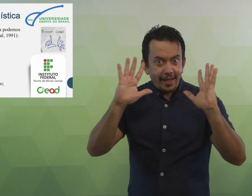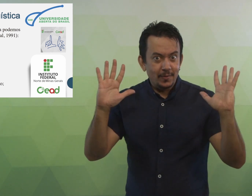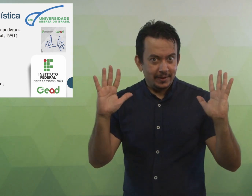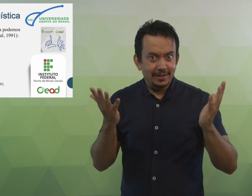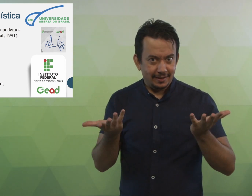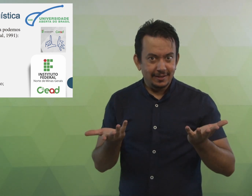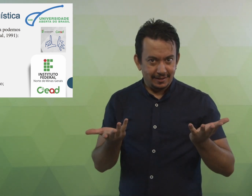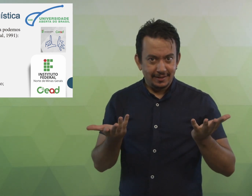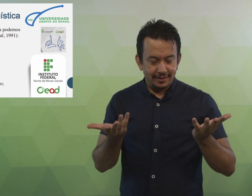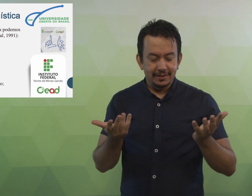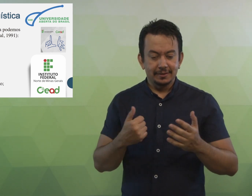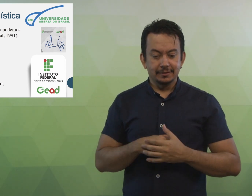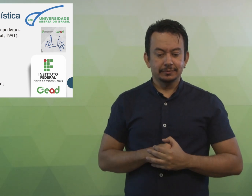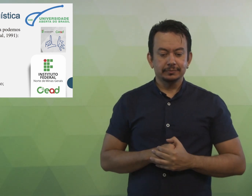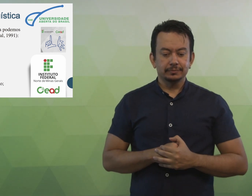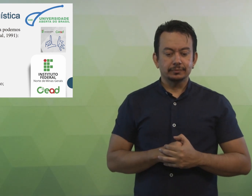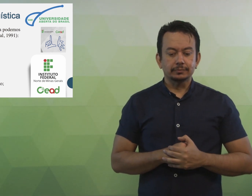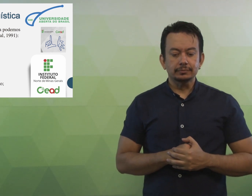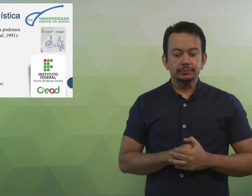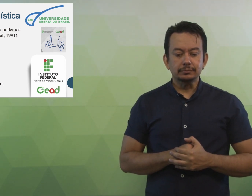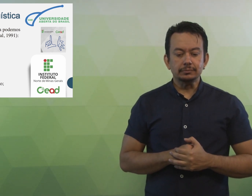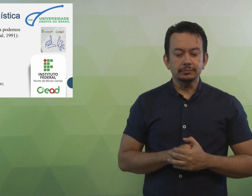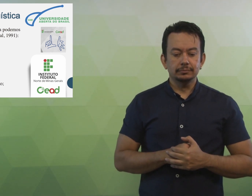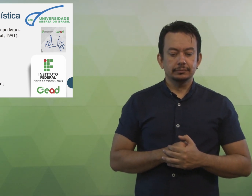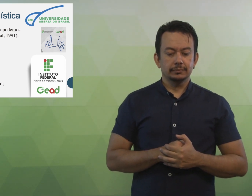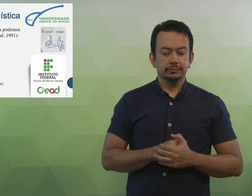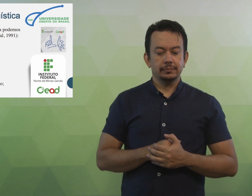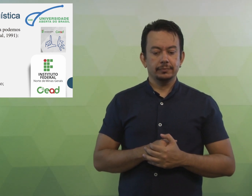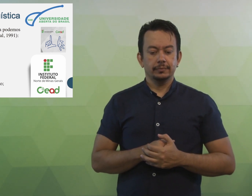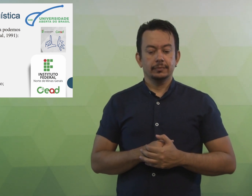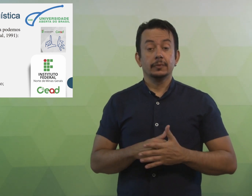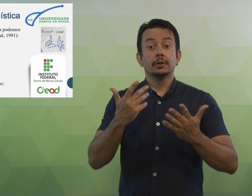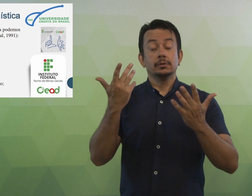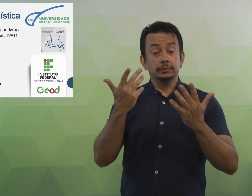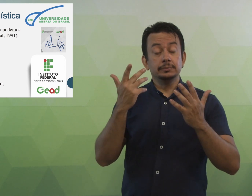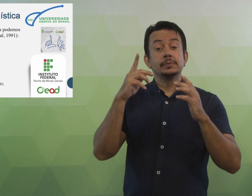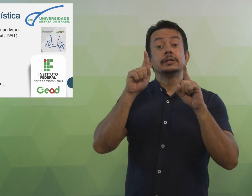correta, para que essa comunicação aconteça de forma correta.